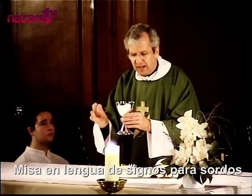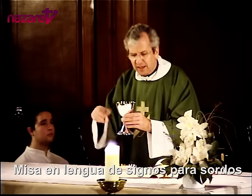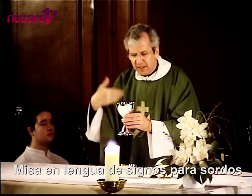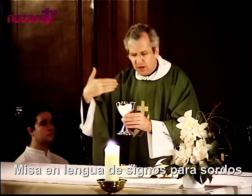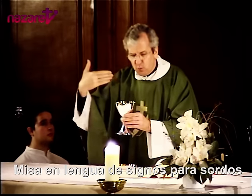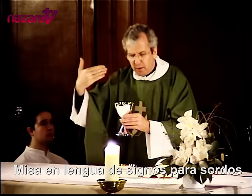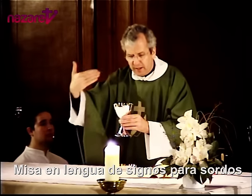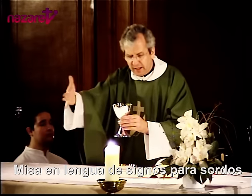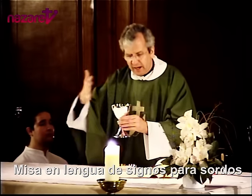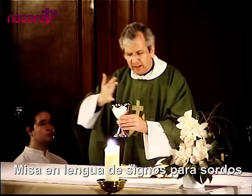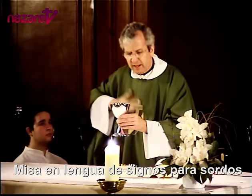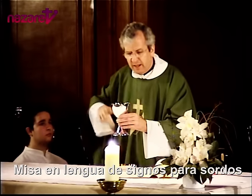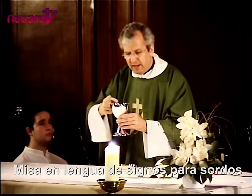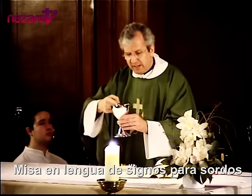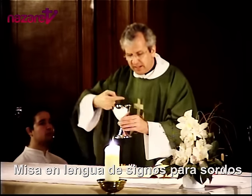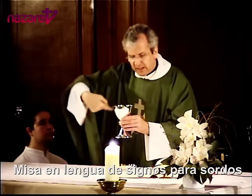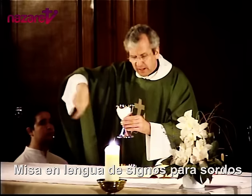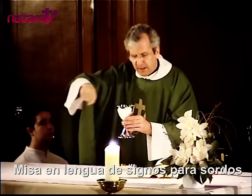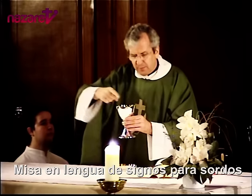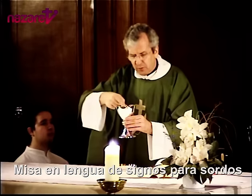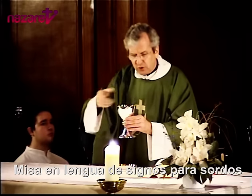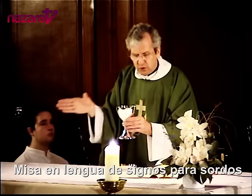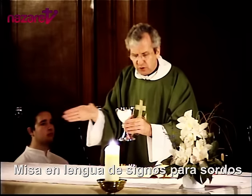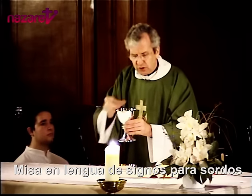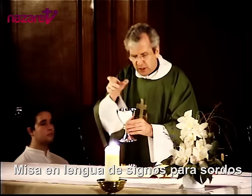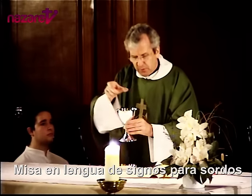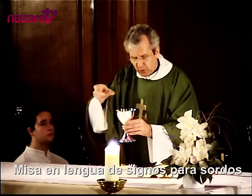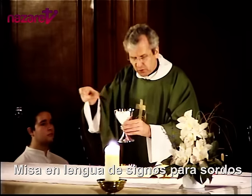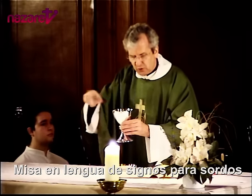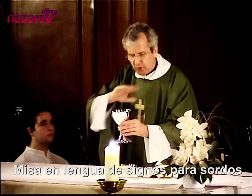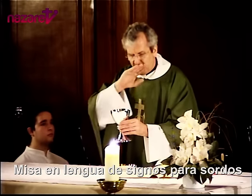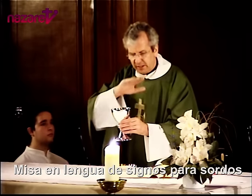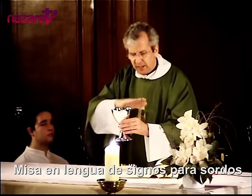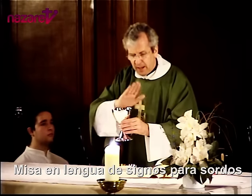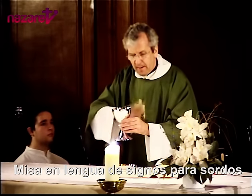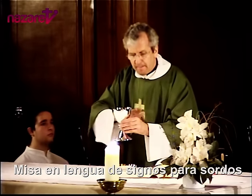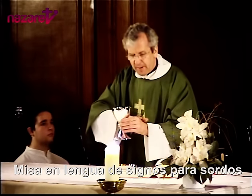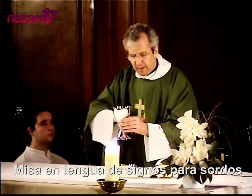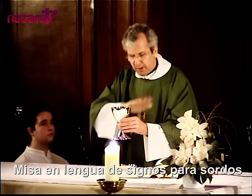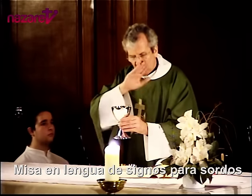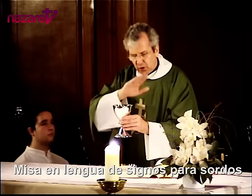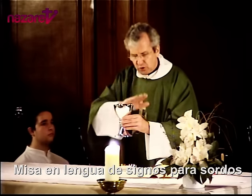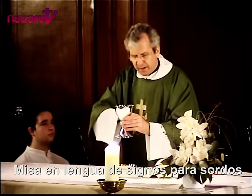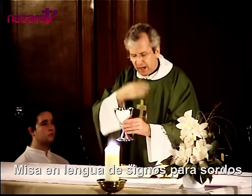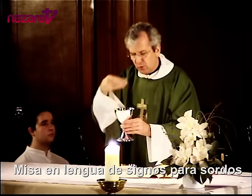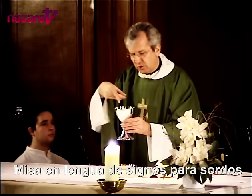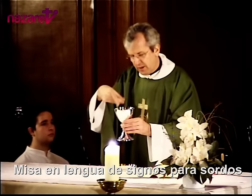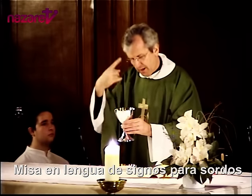alianza nueva y eterna, que será derramada por vosotros y por todos los hombres para el perdón de los pecados.